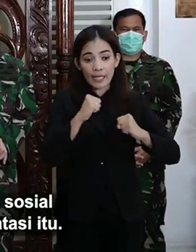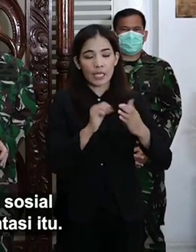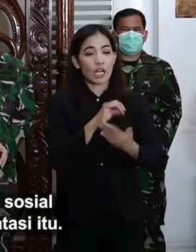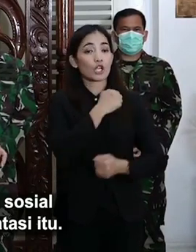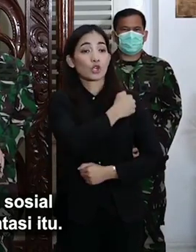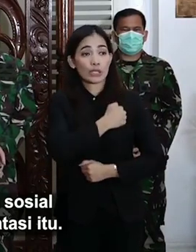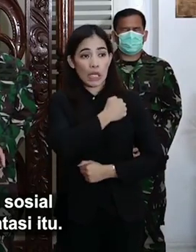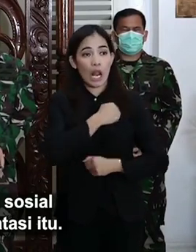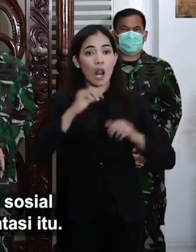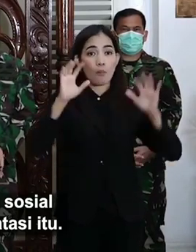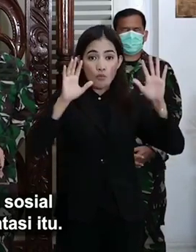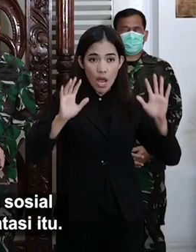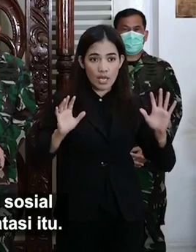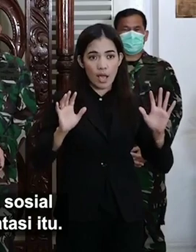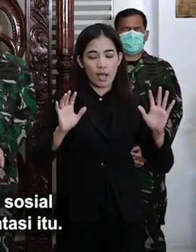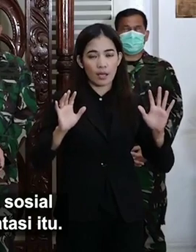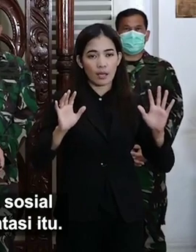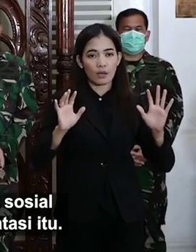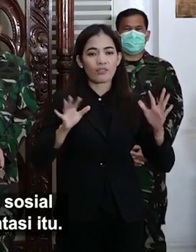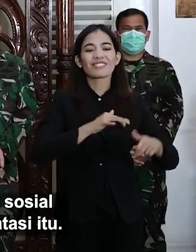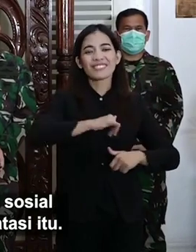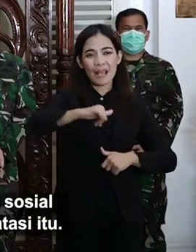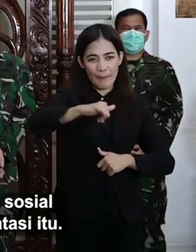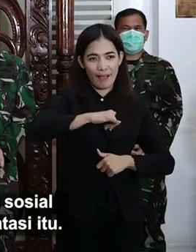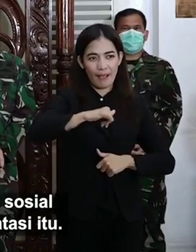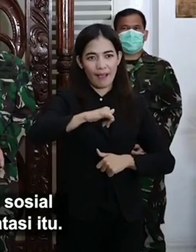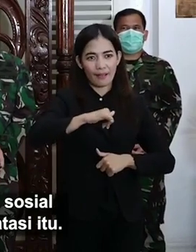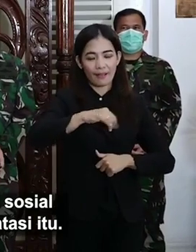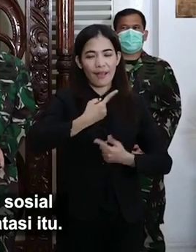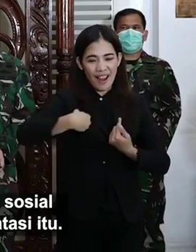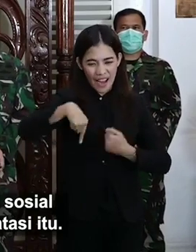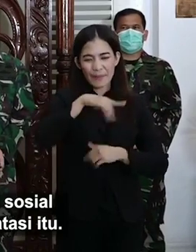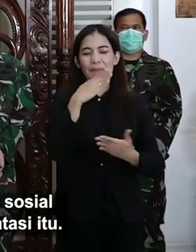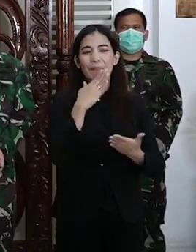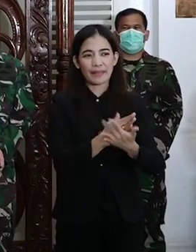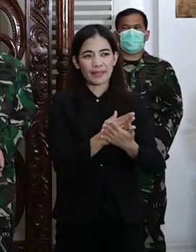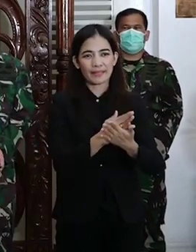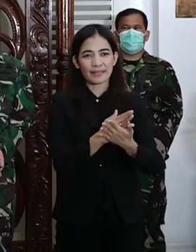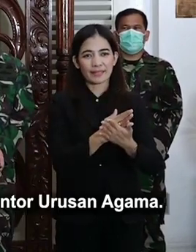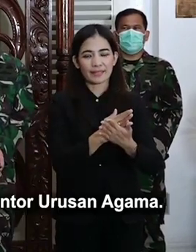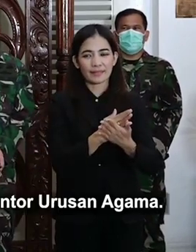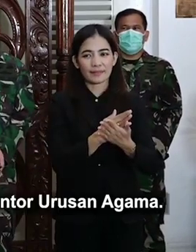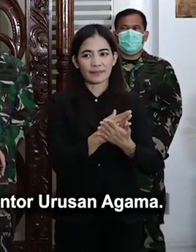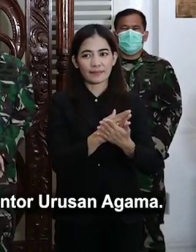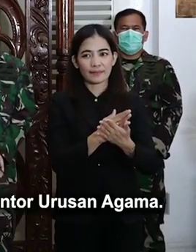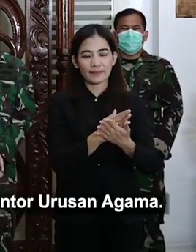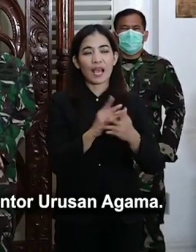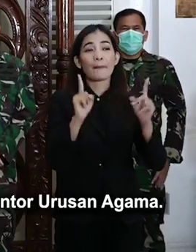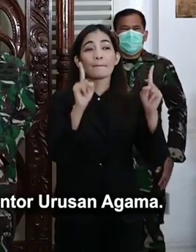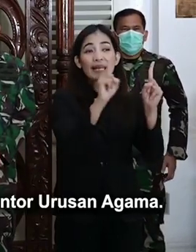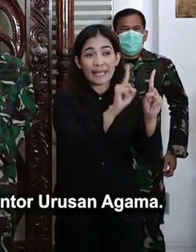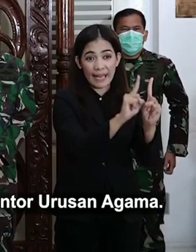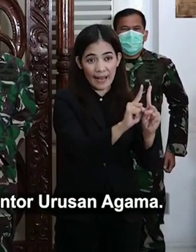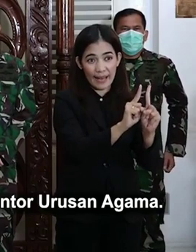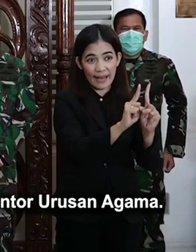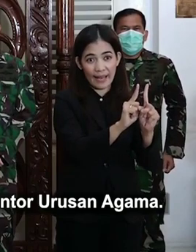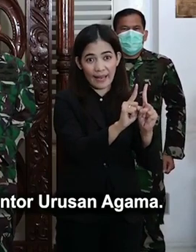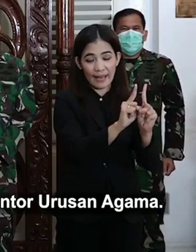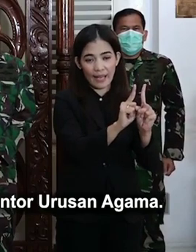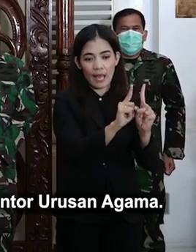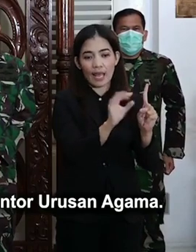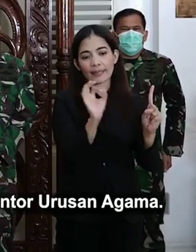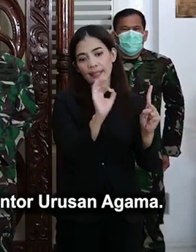budaya juga sama, kita akan membatasi itu. Pernikahan tidak